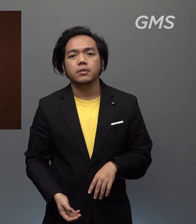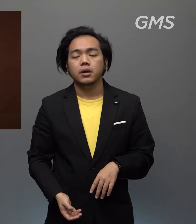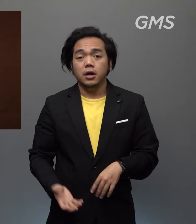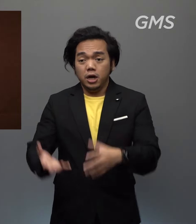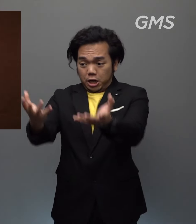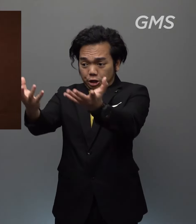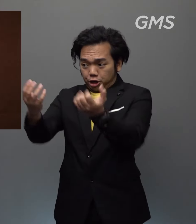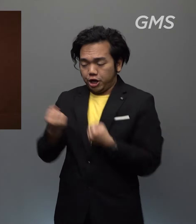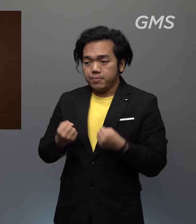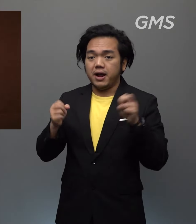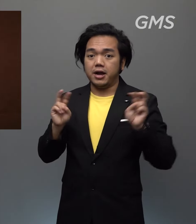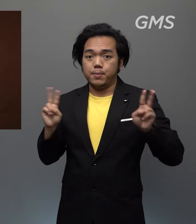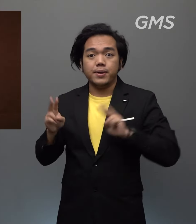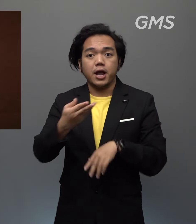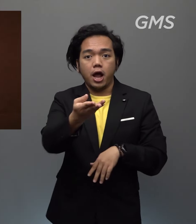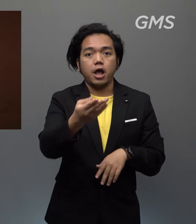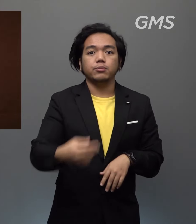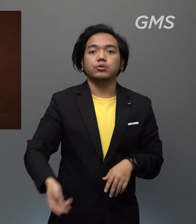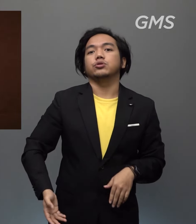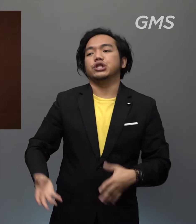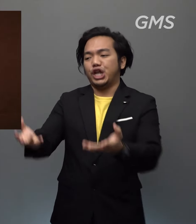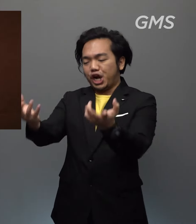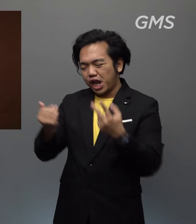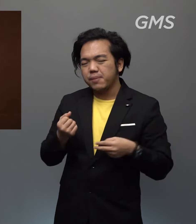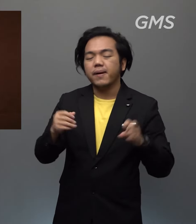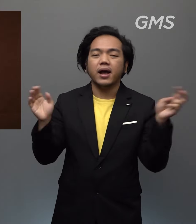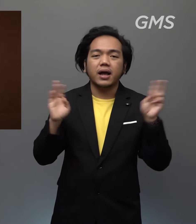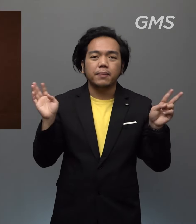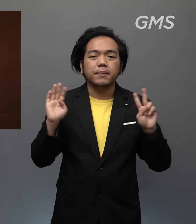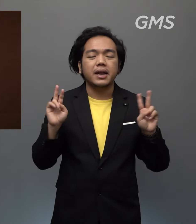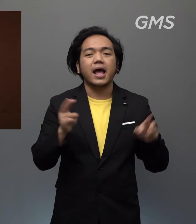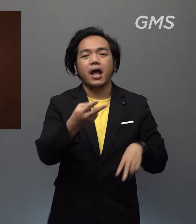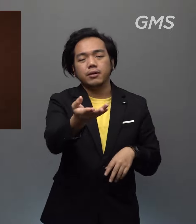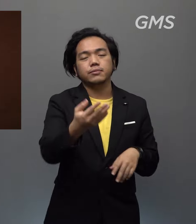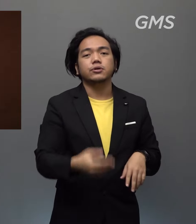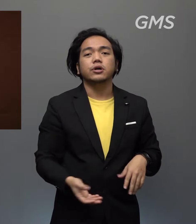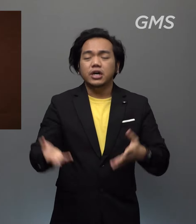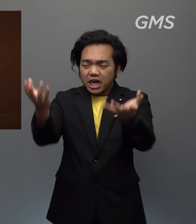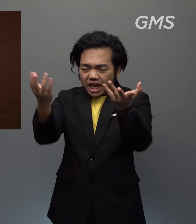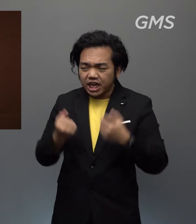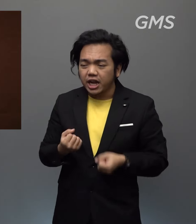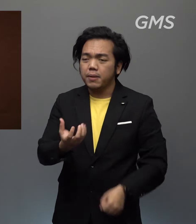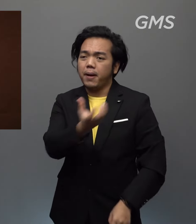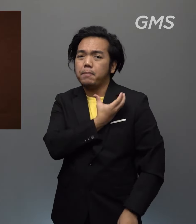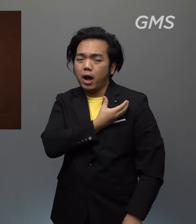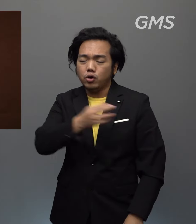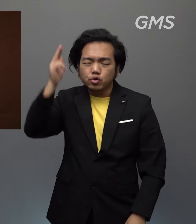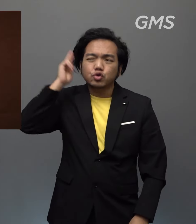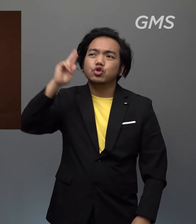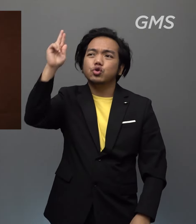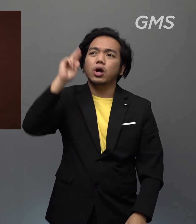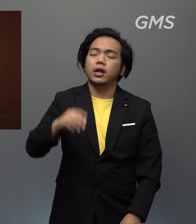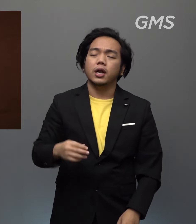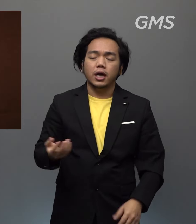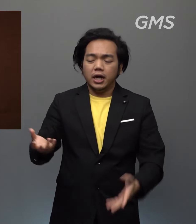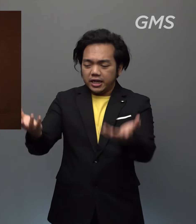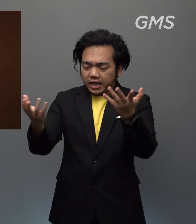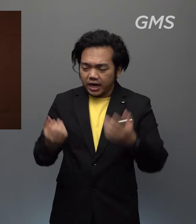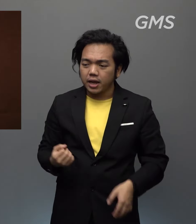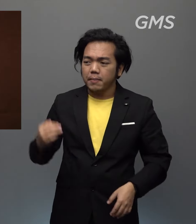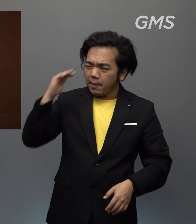Terimalah kemenanganmu, terimalah kehendaknya, terimalah rancangannya, terimalah masa depan yang Dia sediakan,